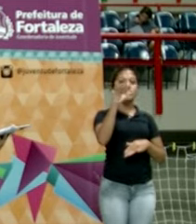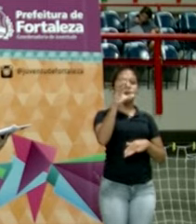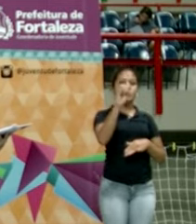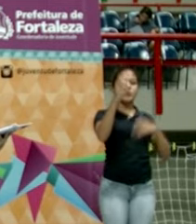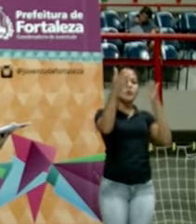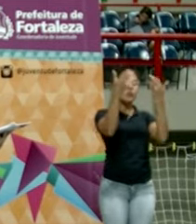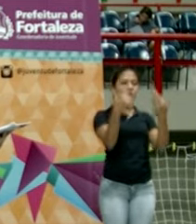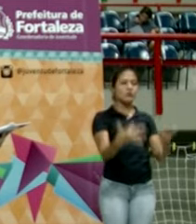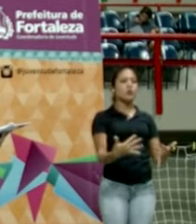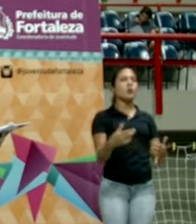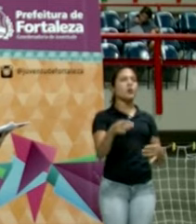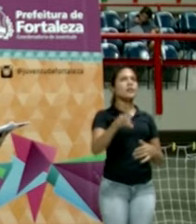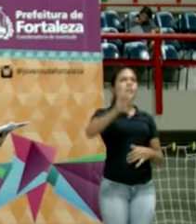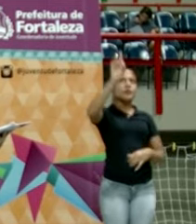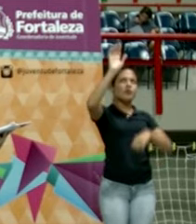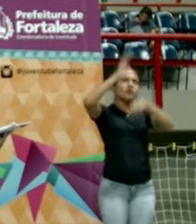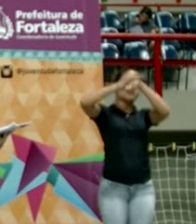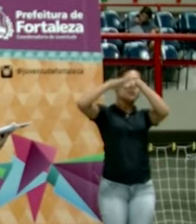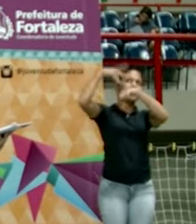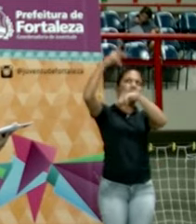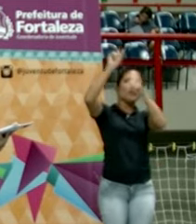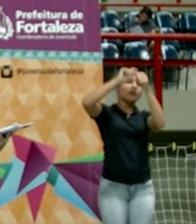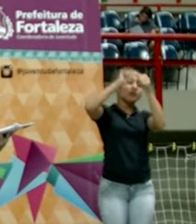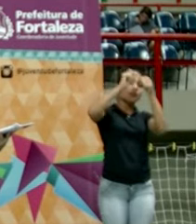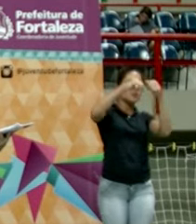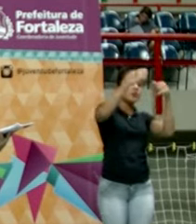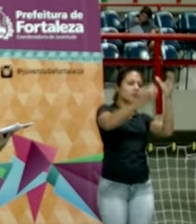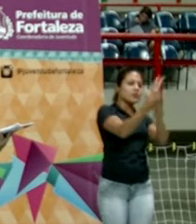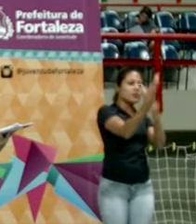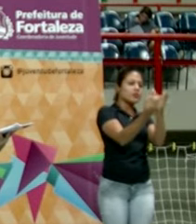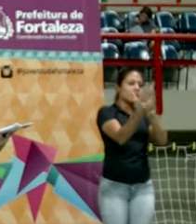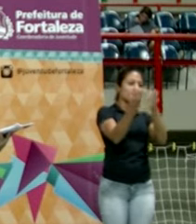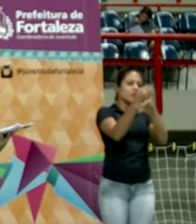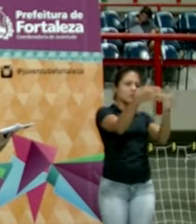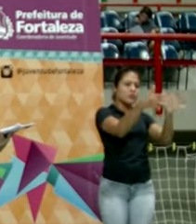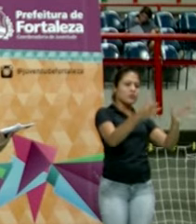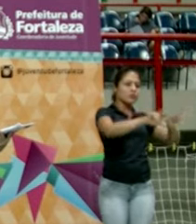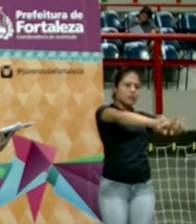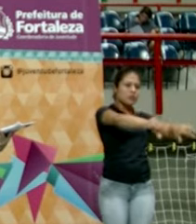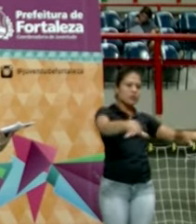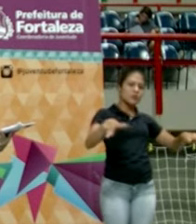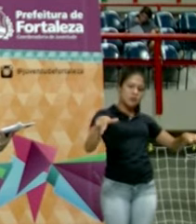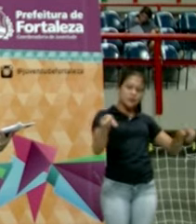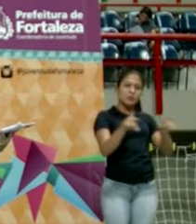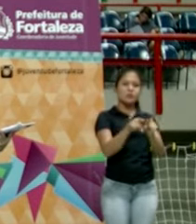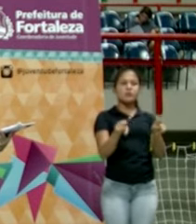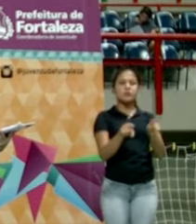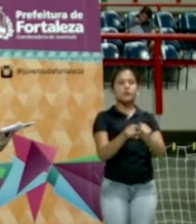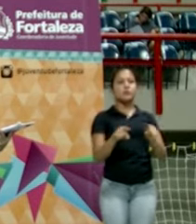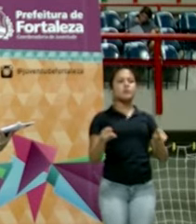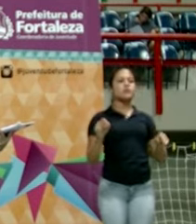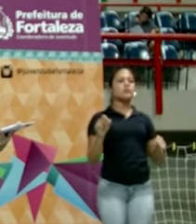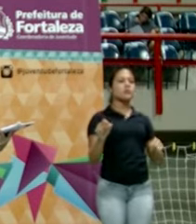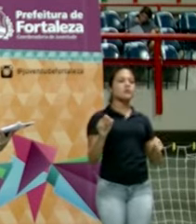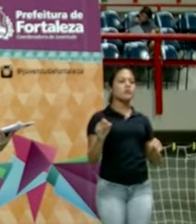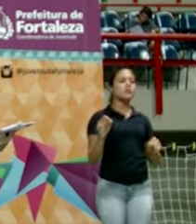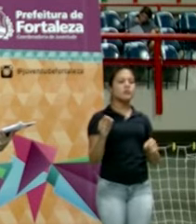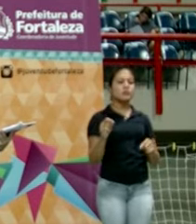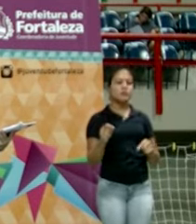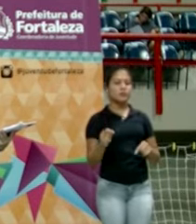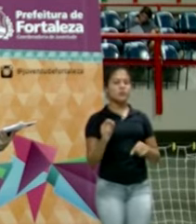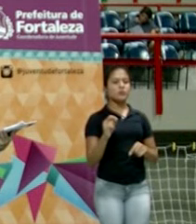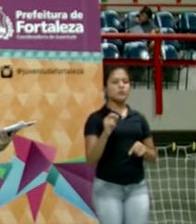as coisas, está no princípio do mundo e dos tempos. Quão parcas de conteúdo se nos apresentam em face